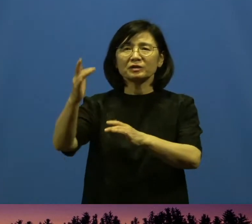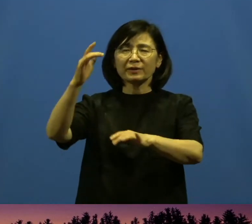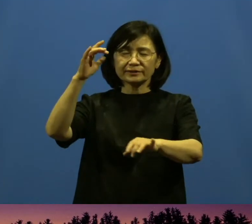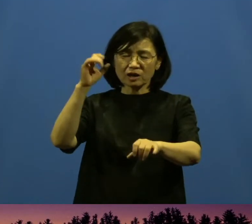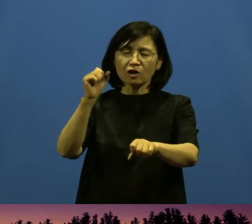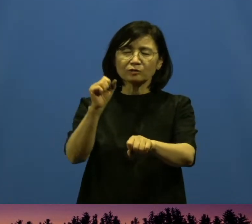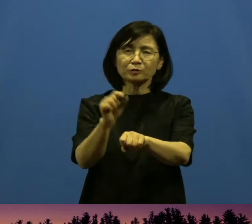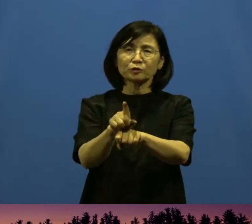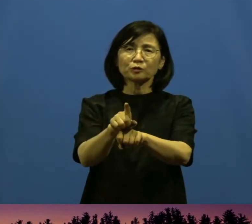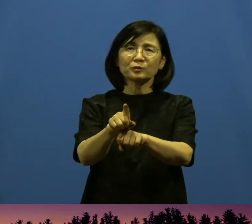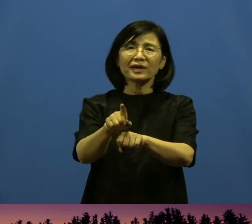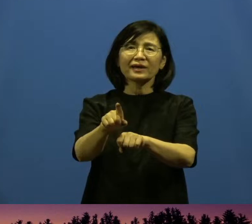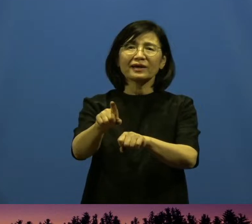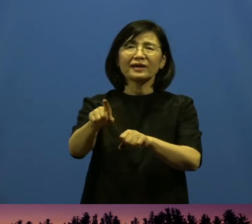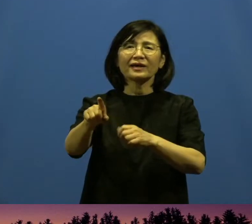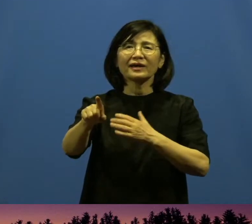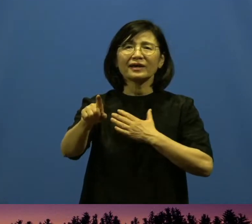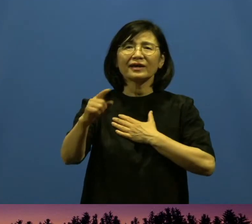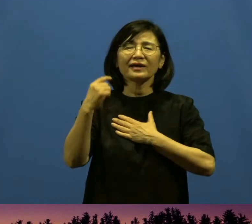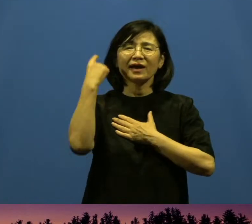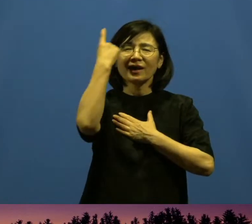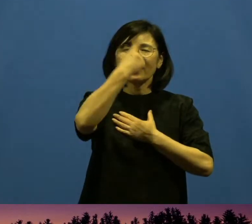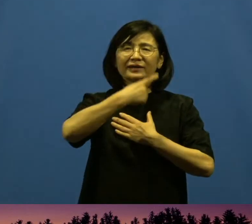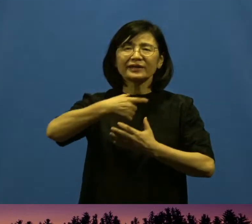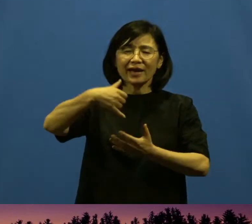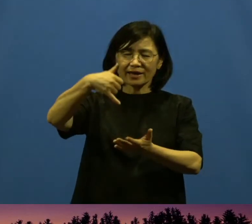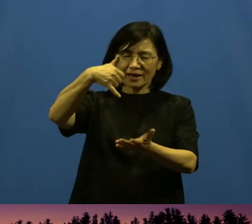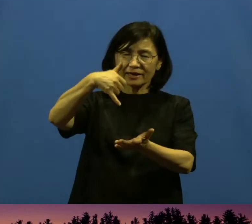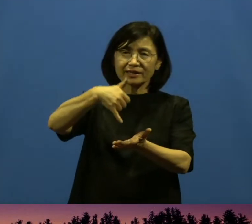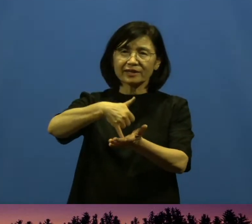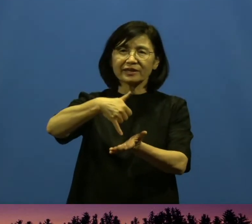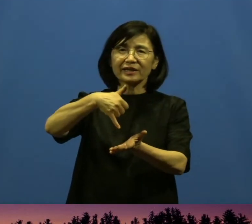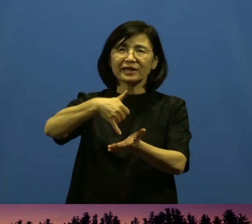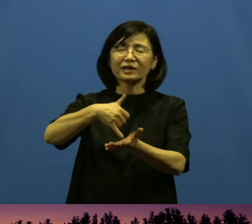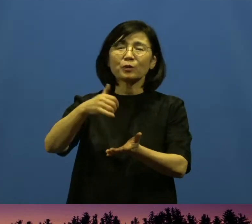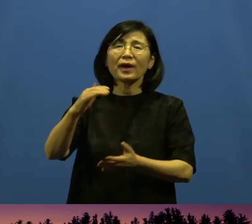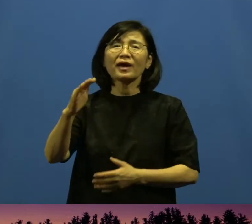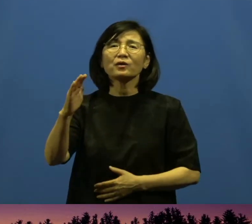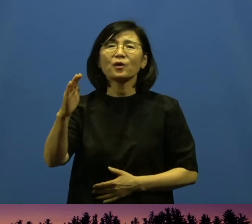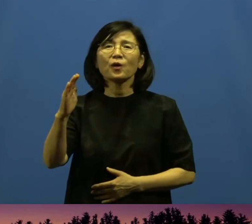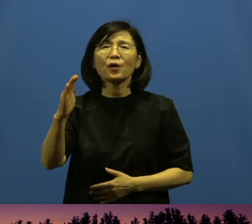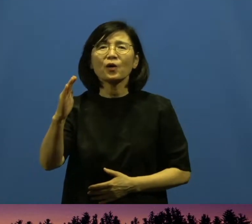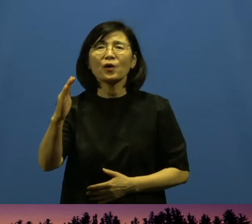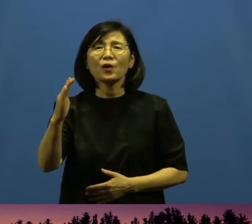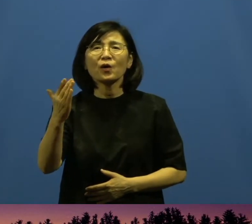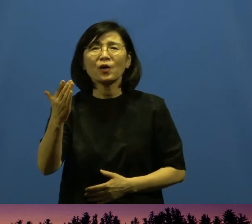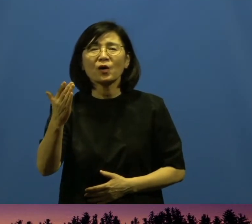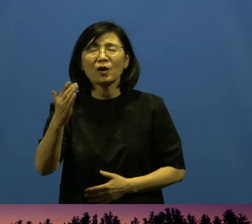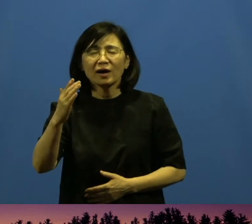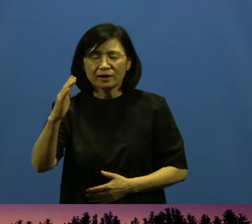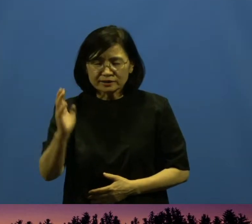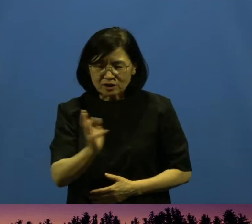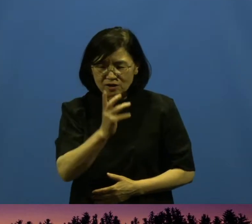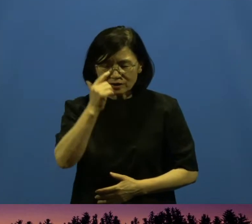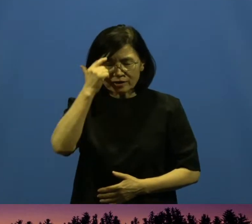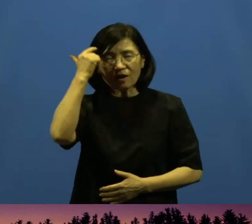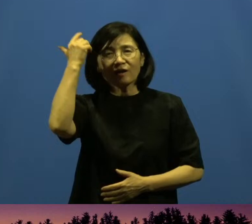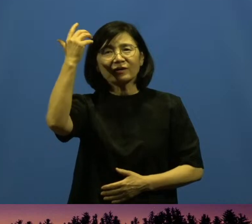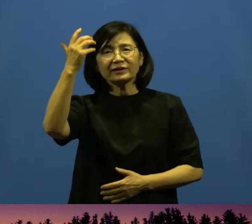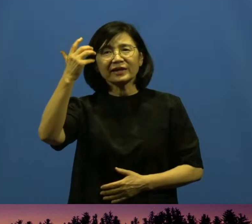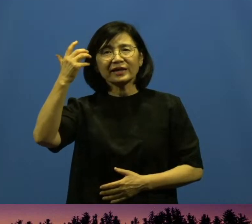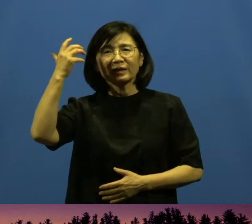예수님의 성품이 나의 인격이 되고 성령님의